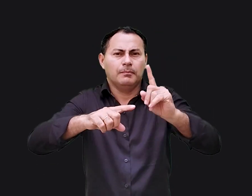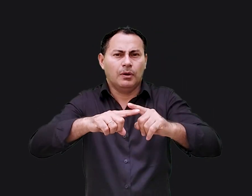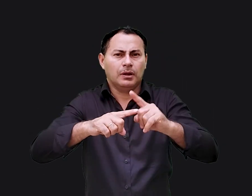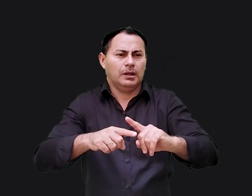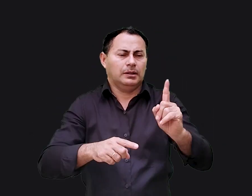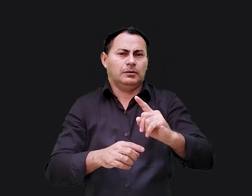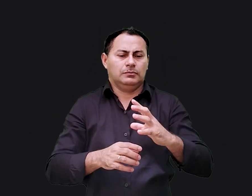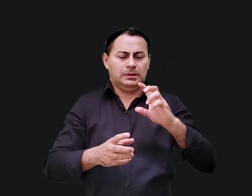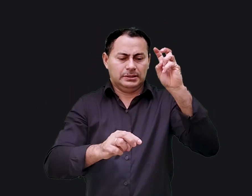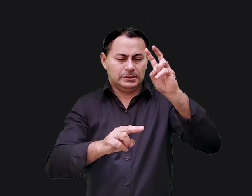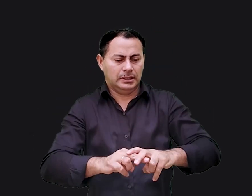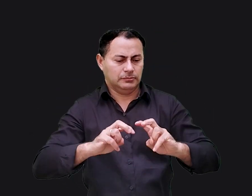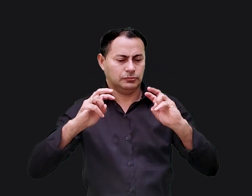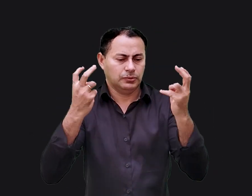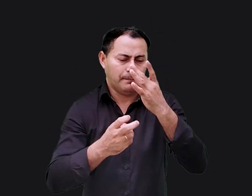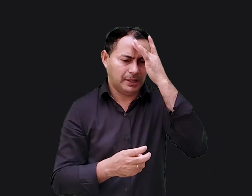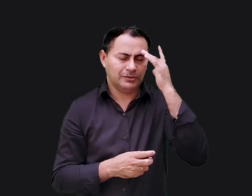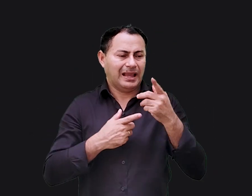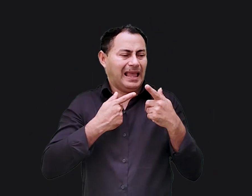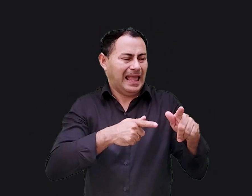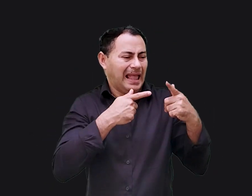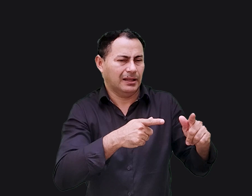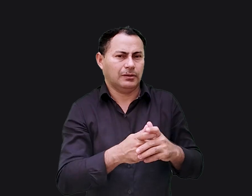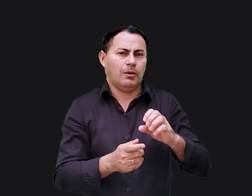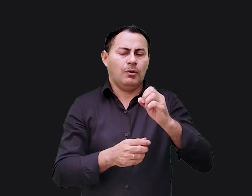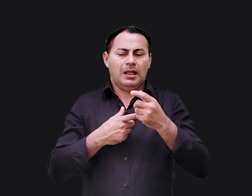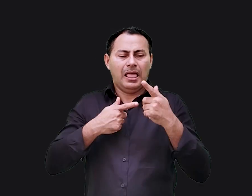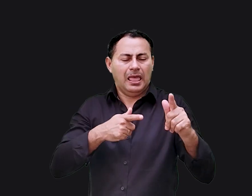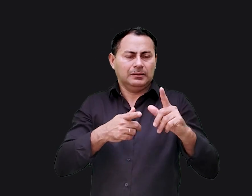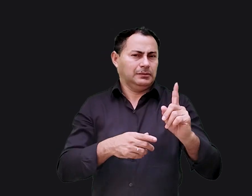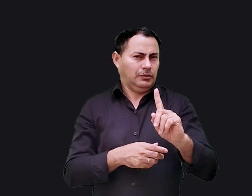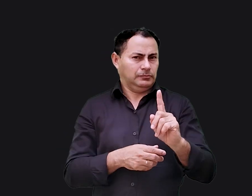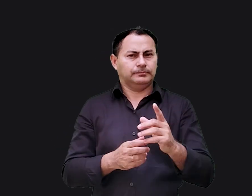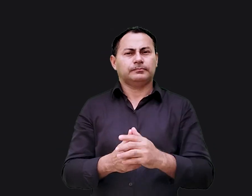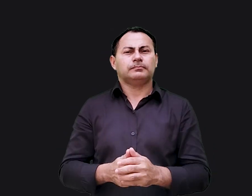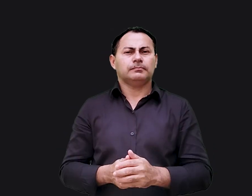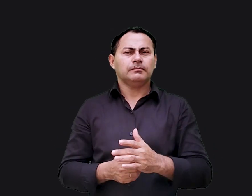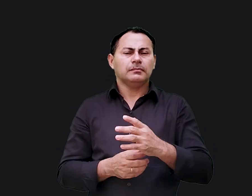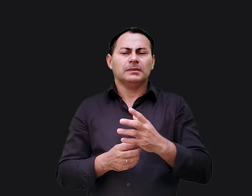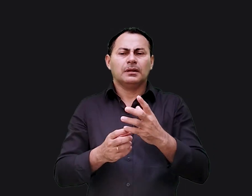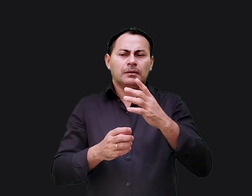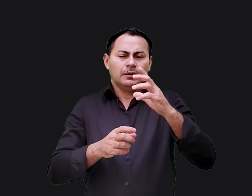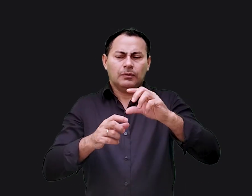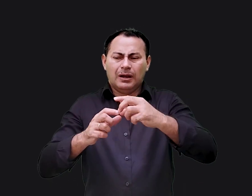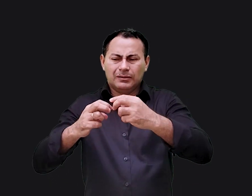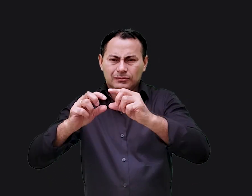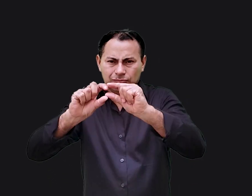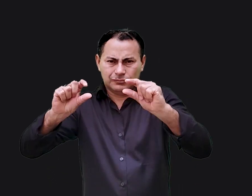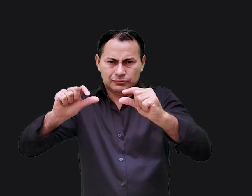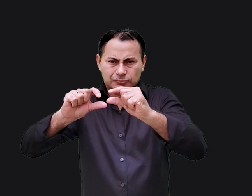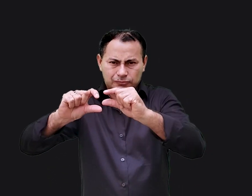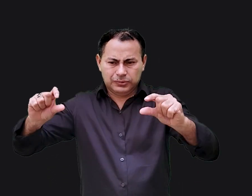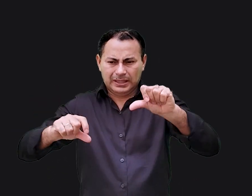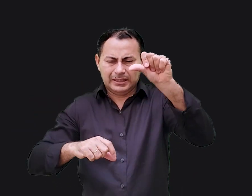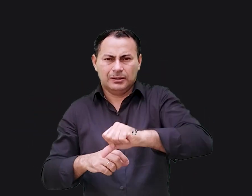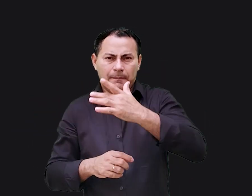abençoado porque ele não se assenta na roda dos zombadores ou escarnecedores. Com uma sentença negativa, o salmo diz que o